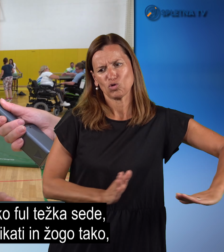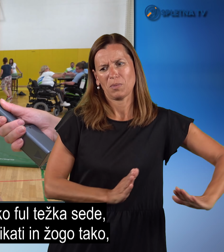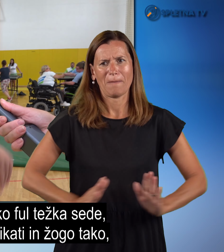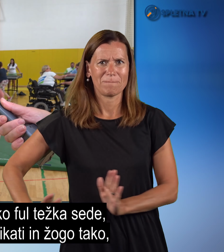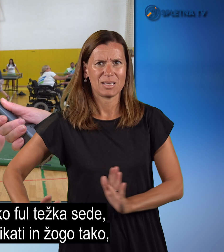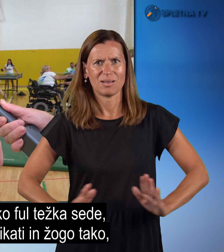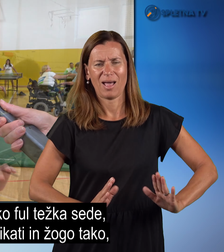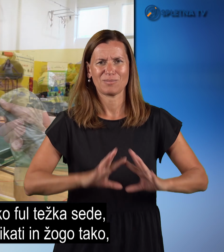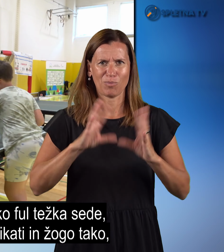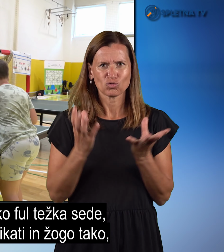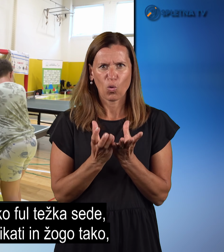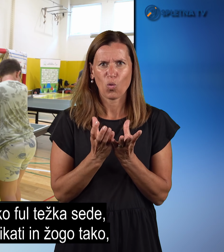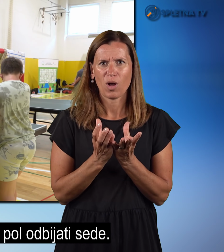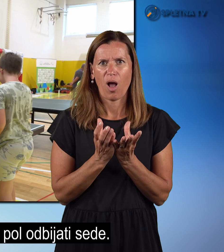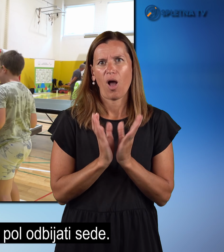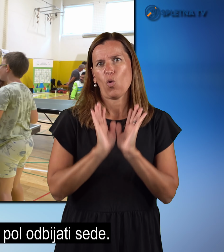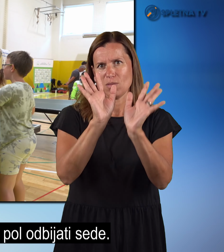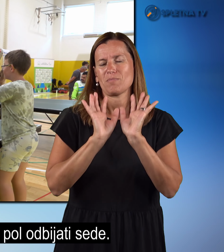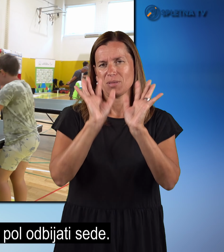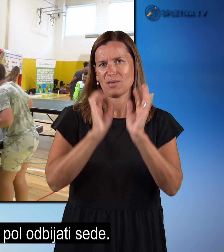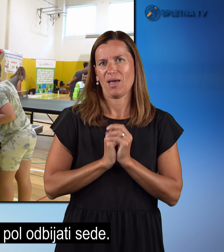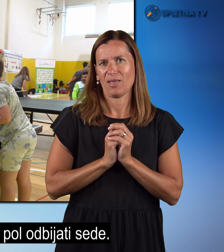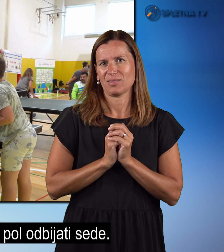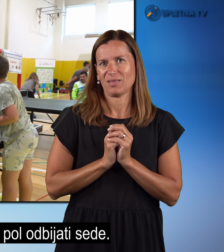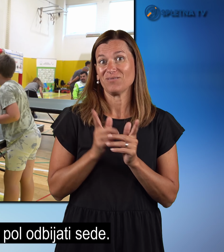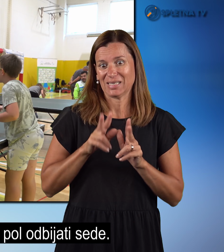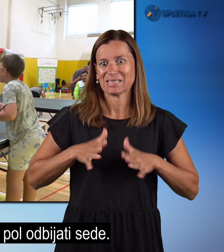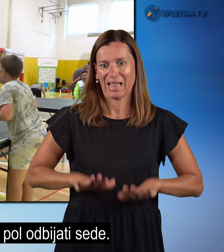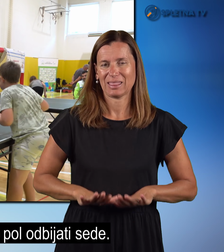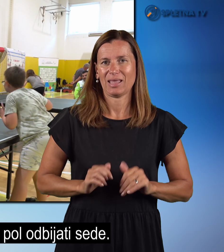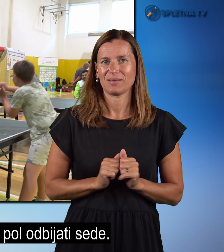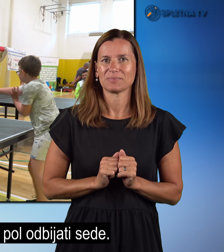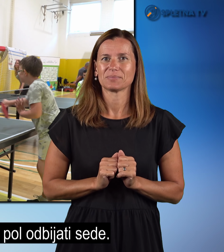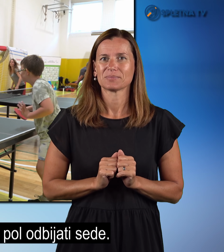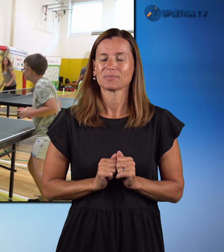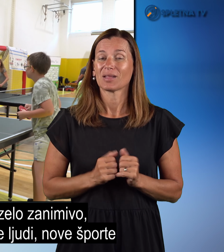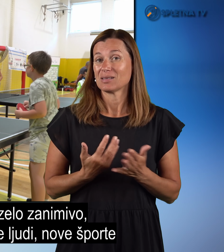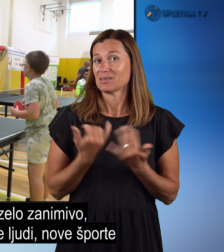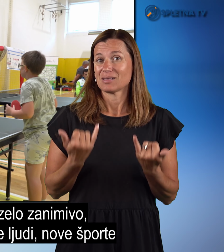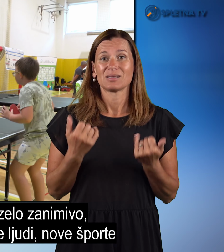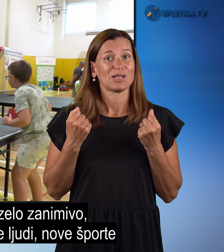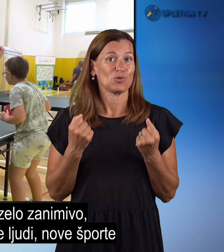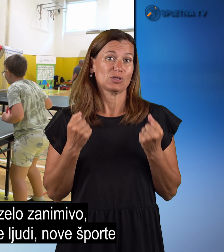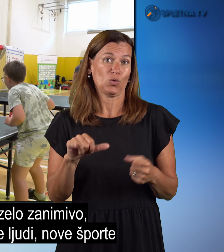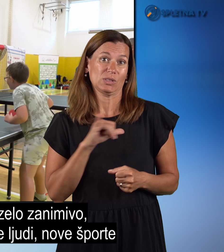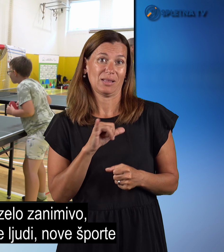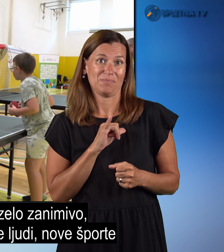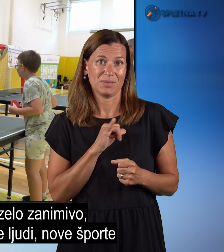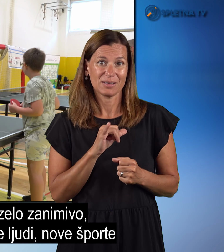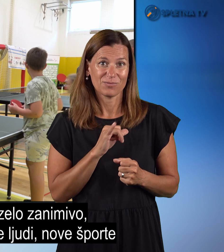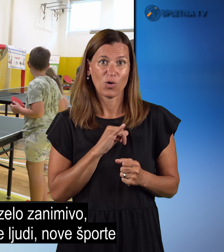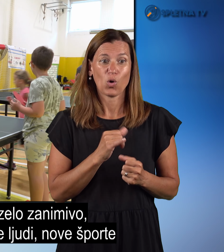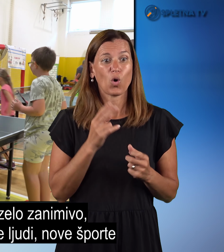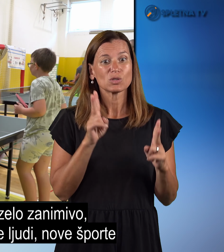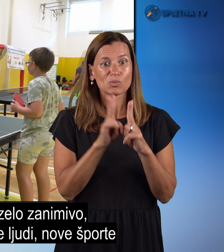moraš se premikati pa žogo tako pa jo odbijati na sede. Zaenkrat zelo zanimivo,